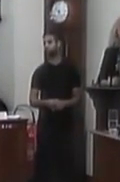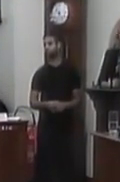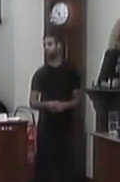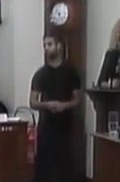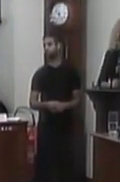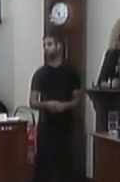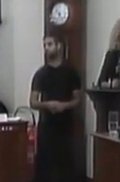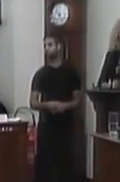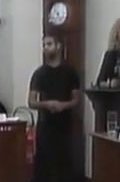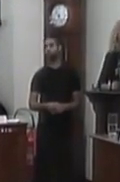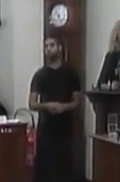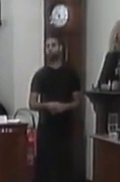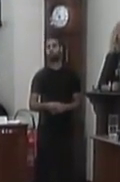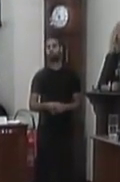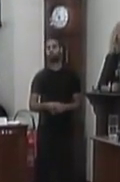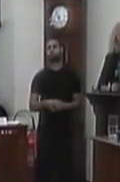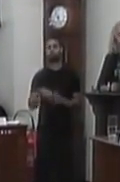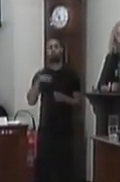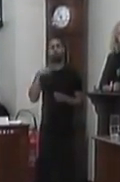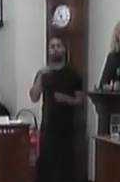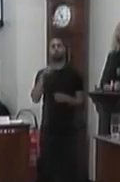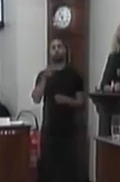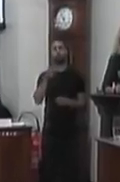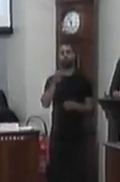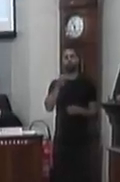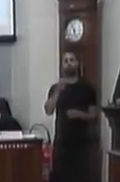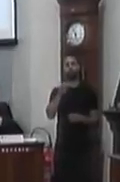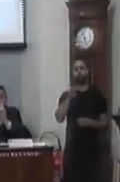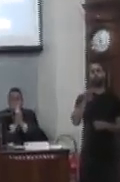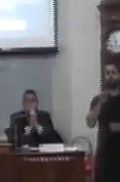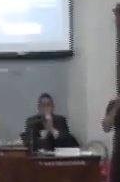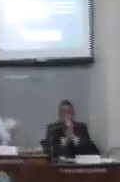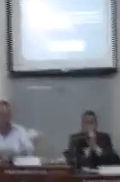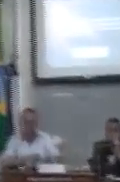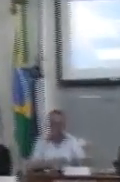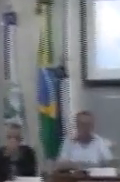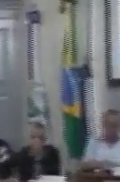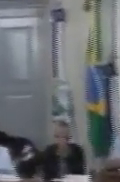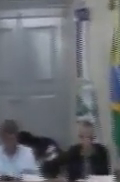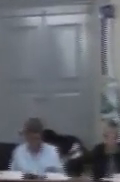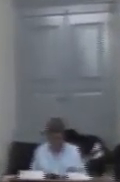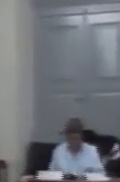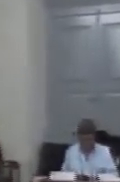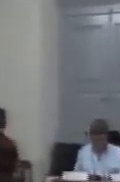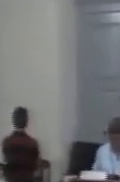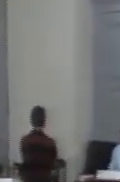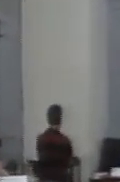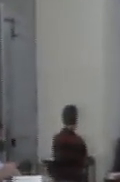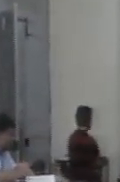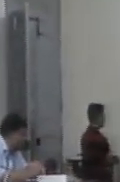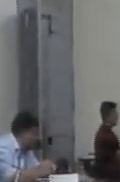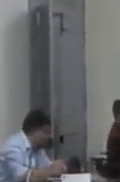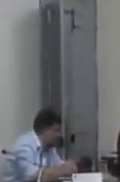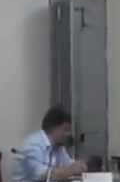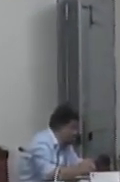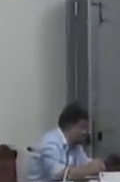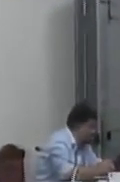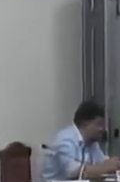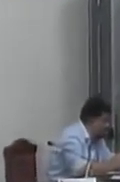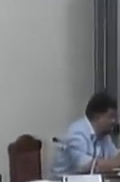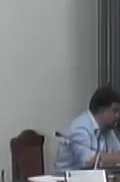Próximo vereadora Fabiane Vasconcelos. Boa noite, Flávia. Boa noite, equipe aqui